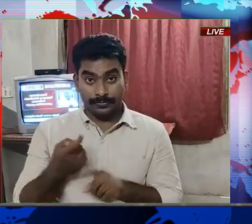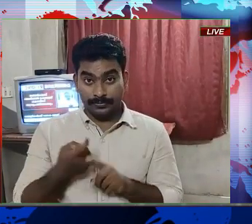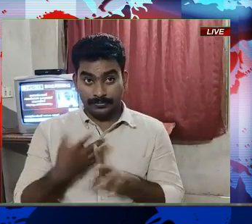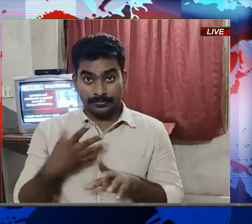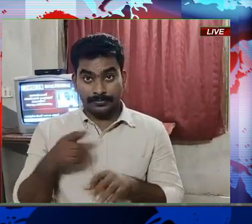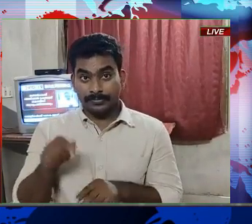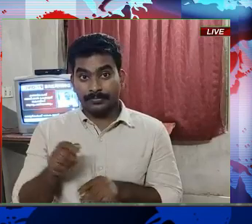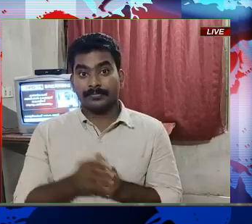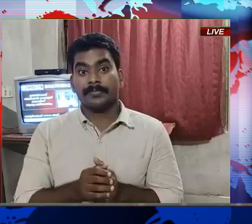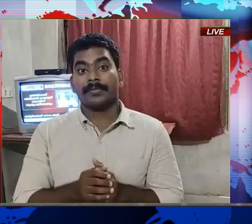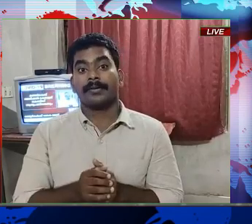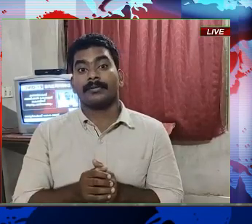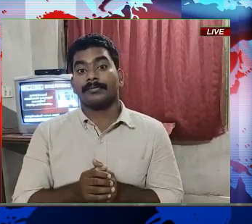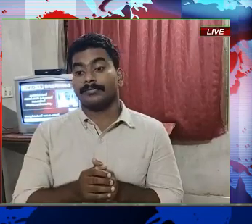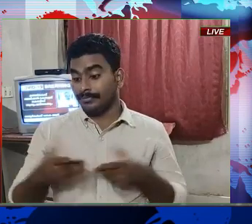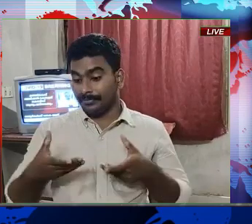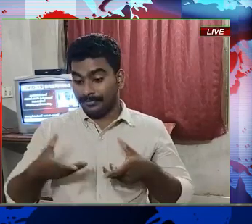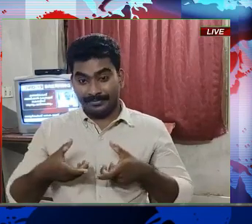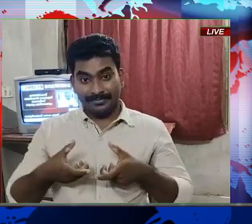പായിപ്പാട്ട്